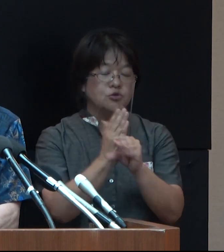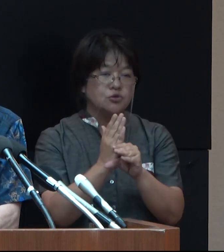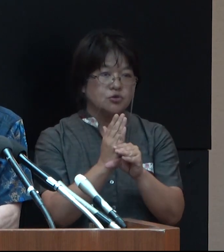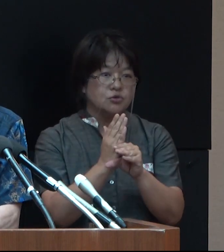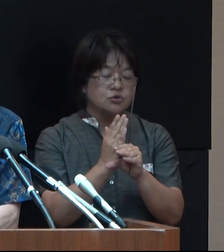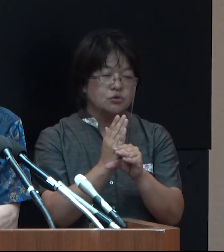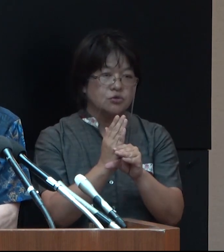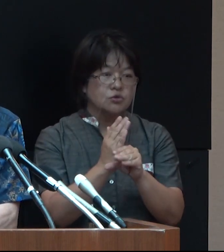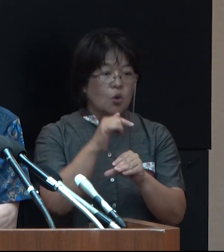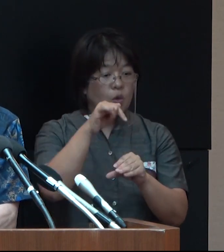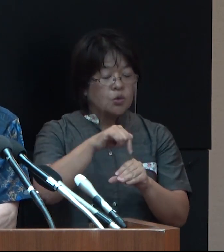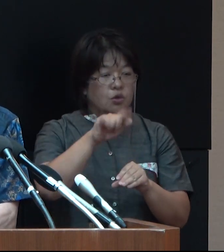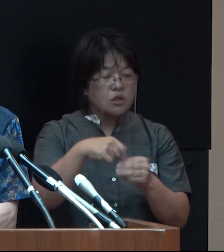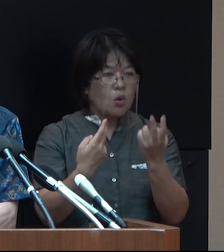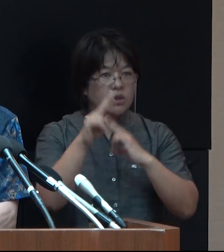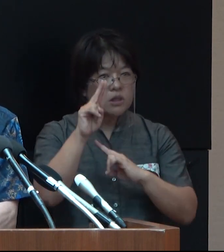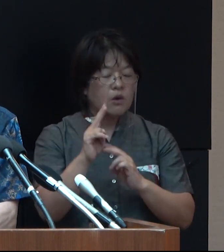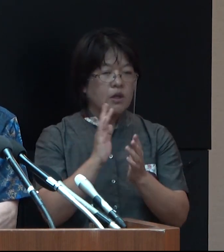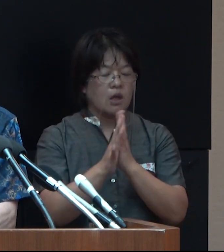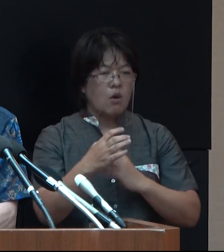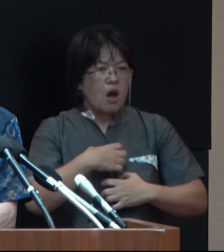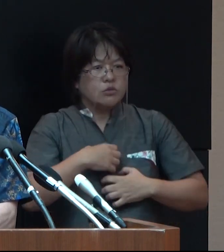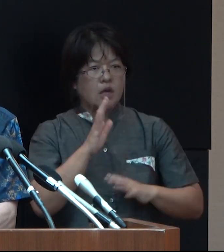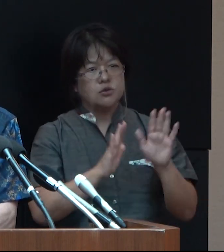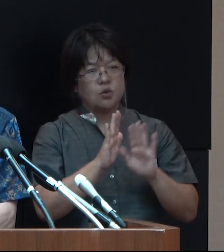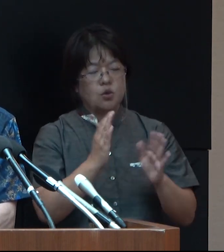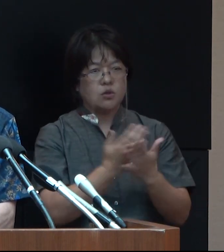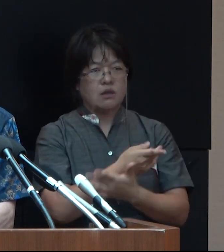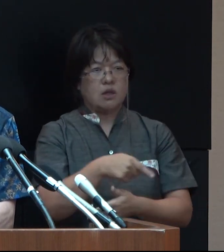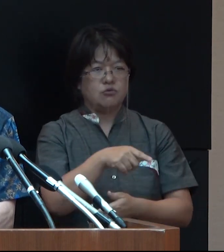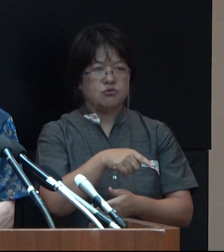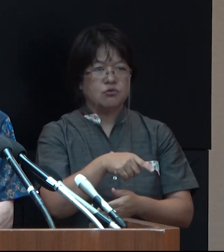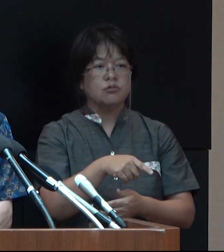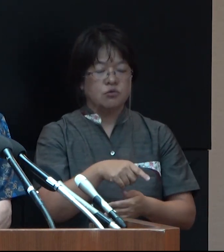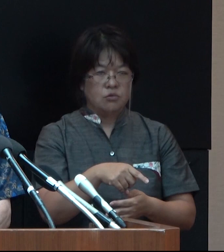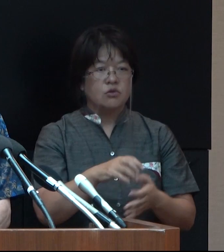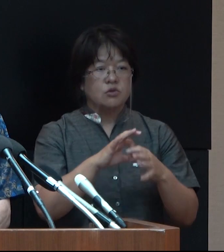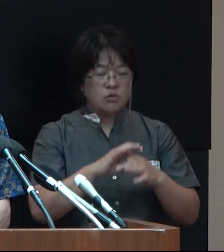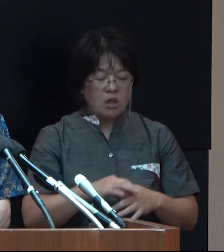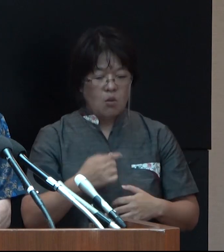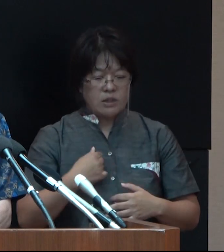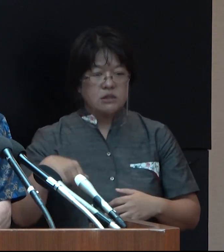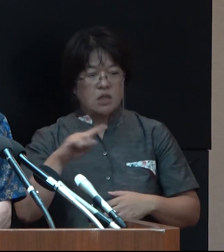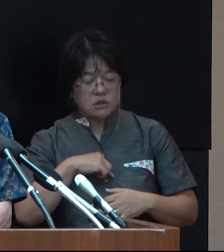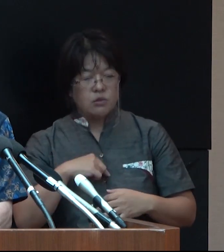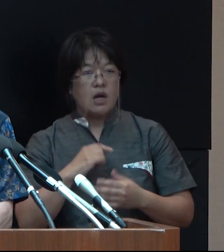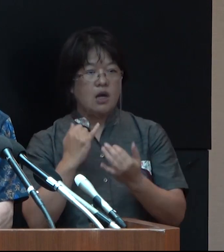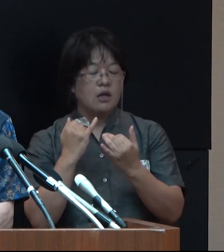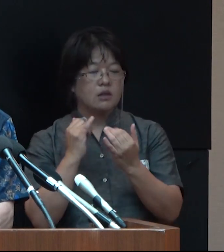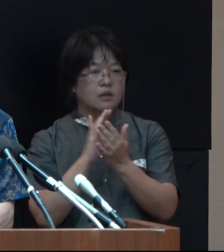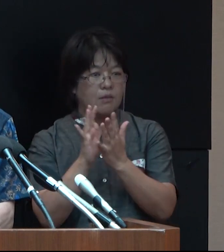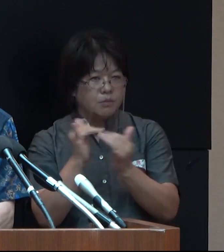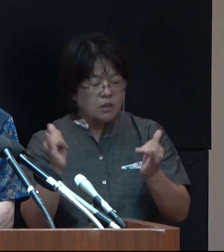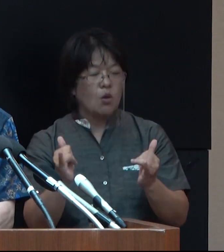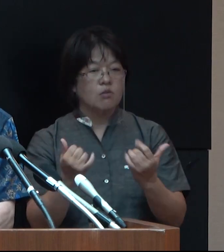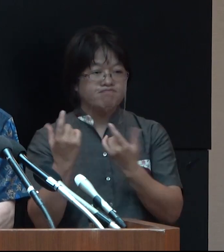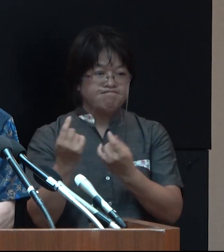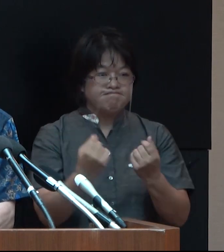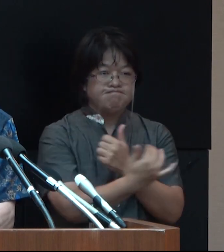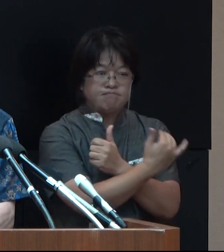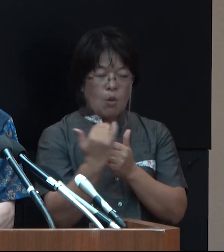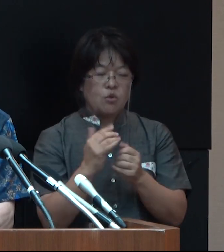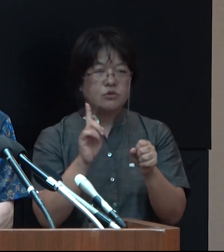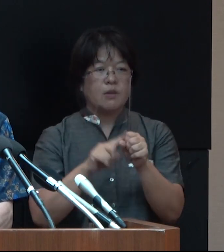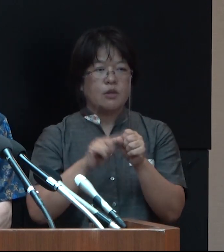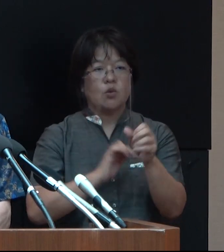機的な状態になったわけですから、それはそれとして私たちは私たちで県民をしっかり守れるためのその取